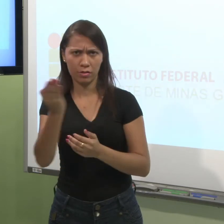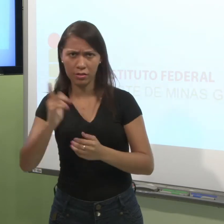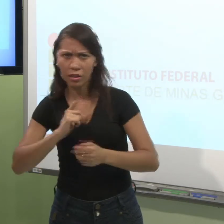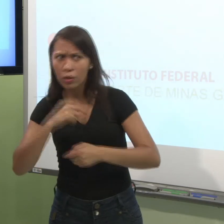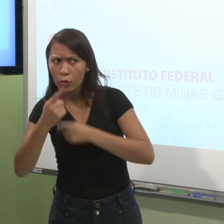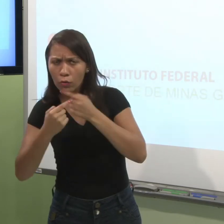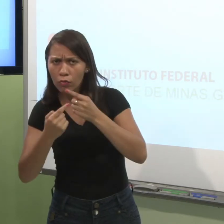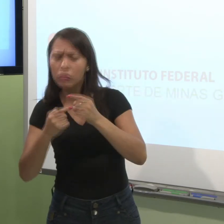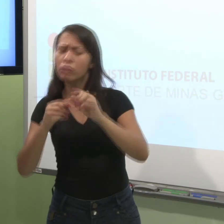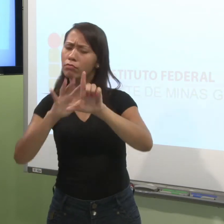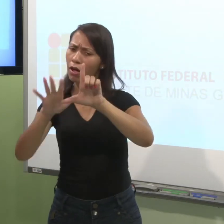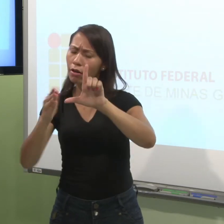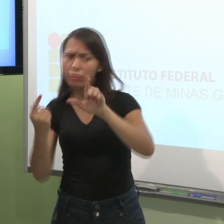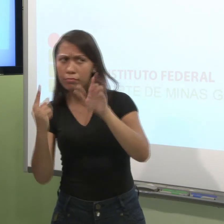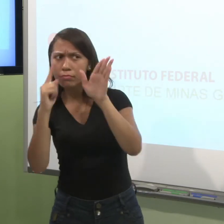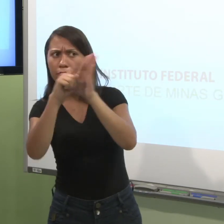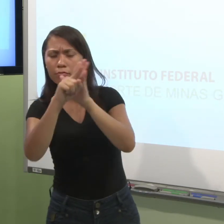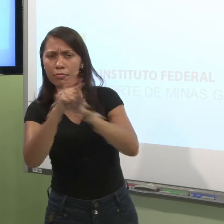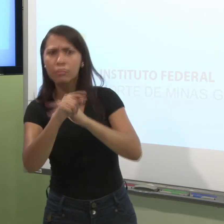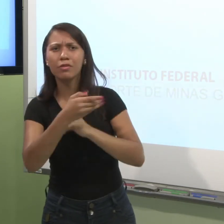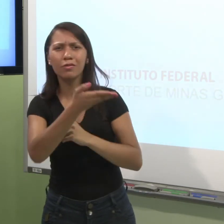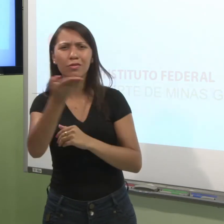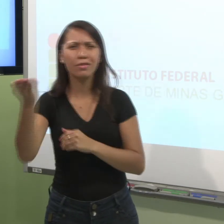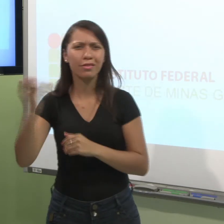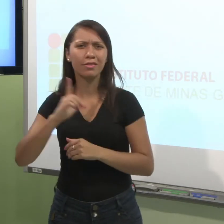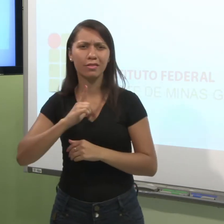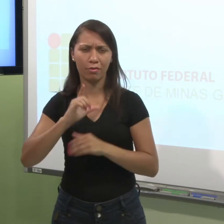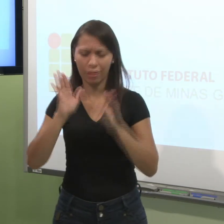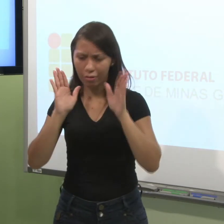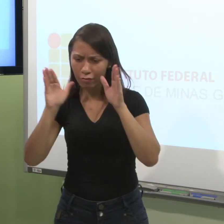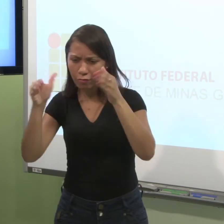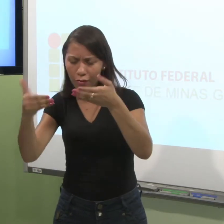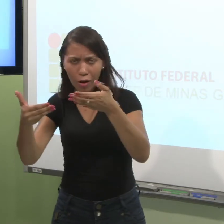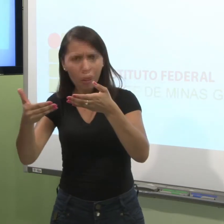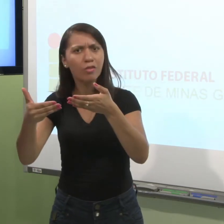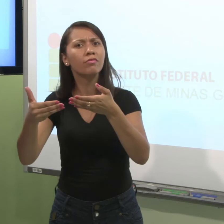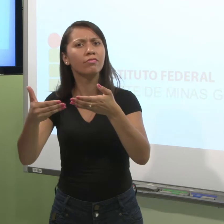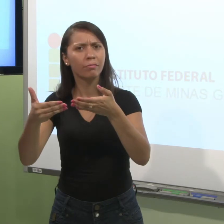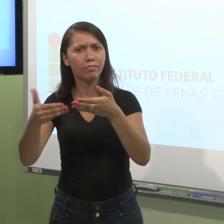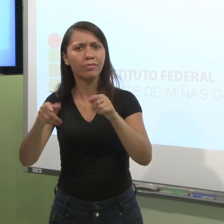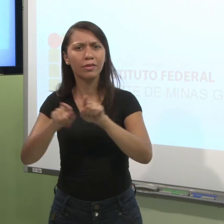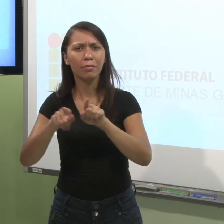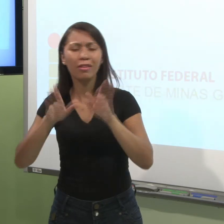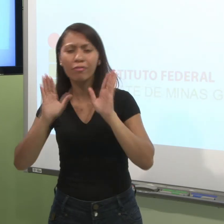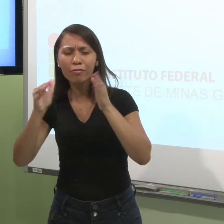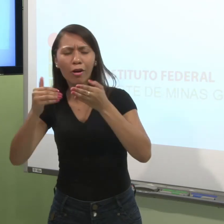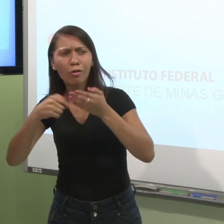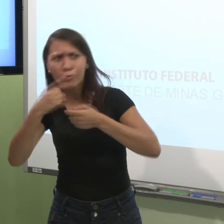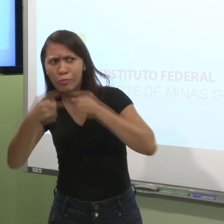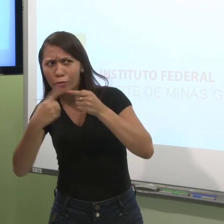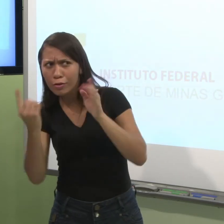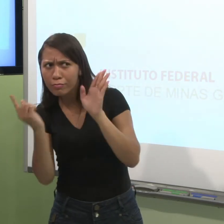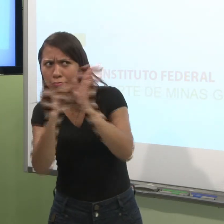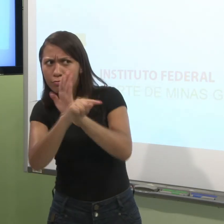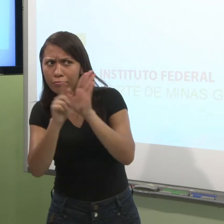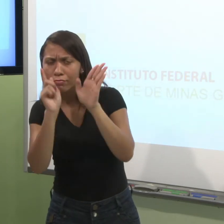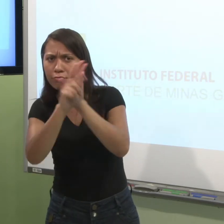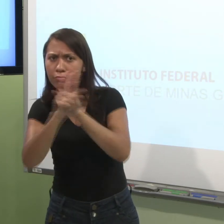dúvidas? Tirem mesmo. Vocês têm acesso ao fórum de notícias, ao fórum Tirar Dúvidas. Acessem a sala